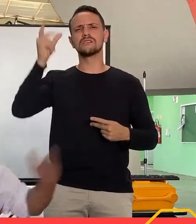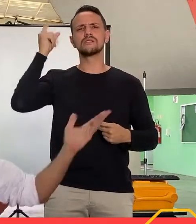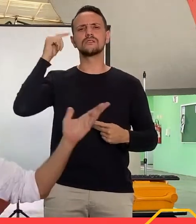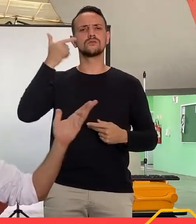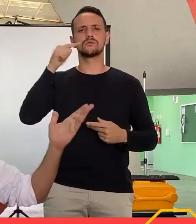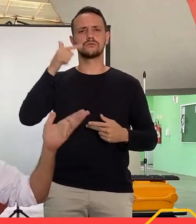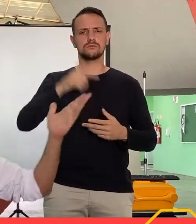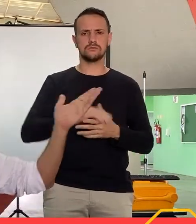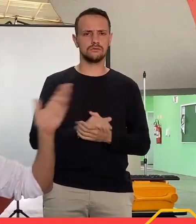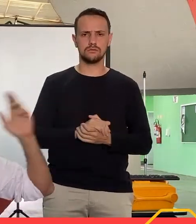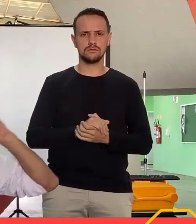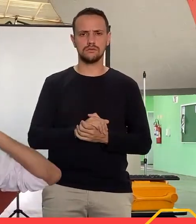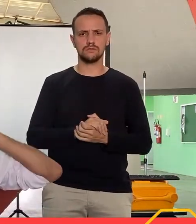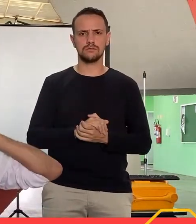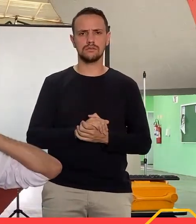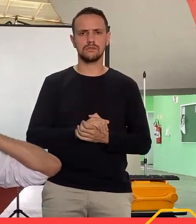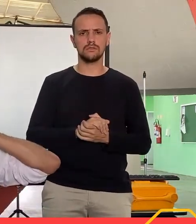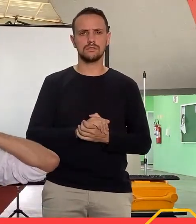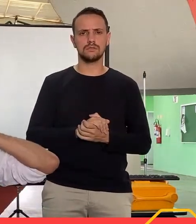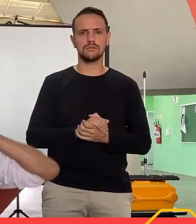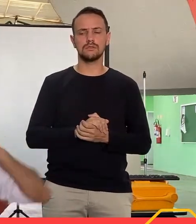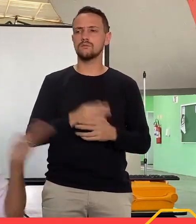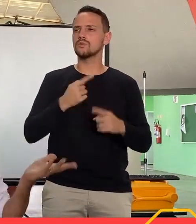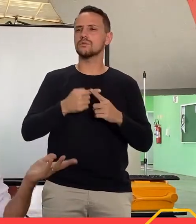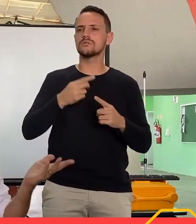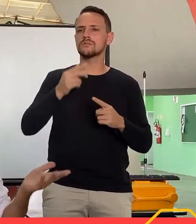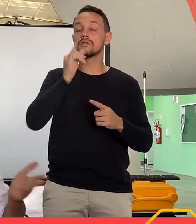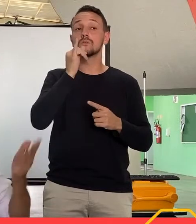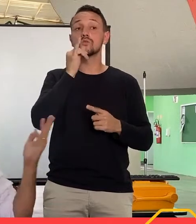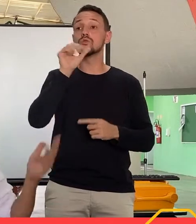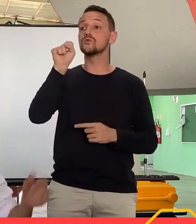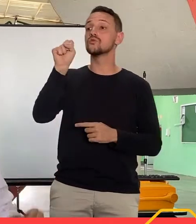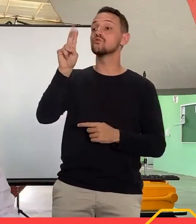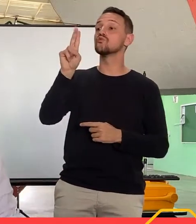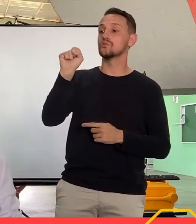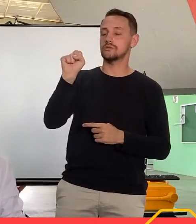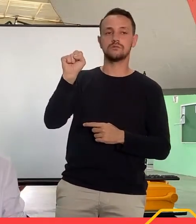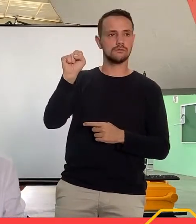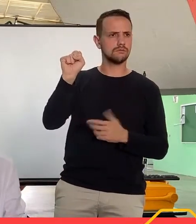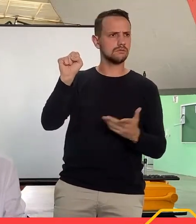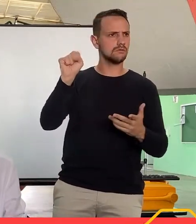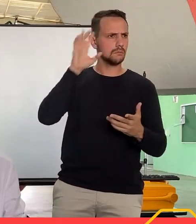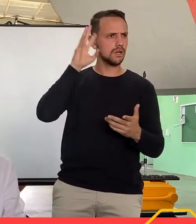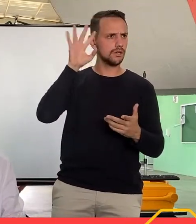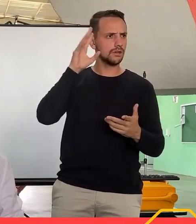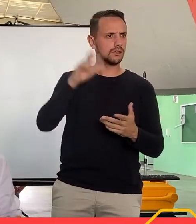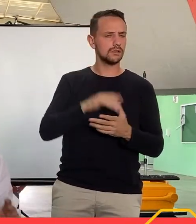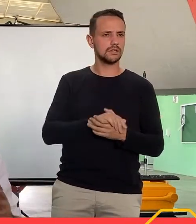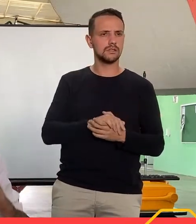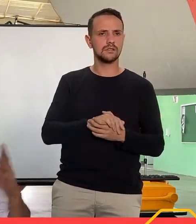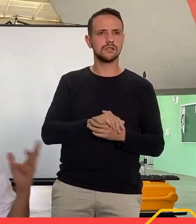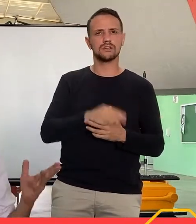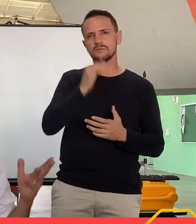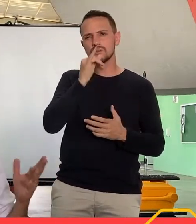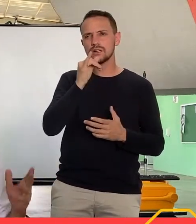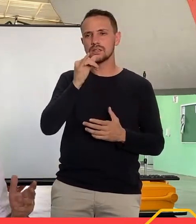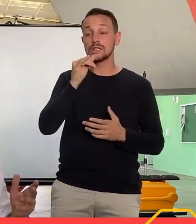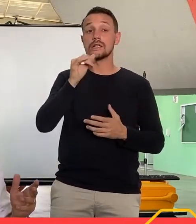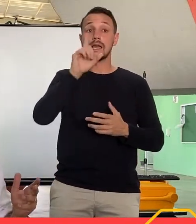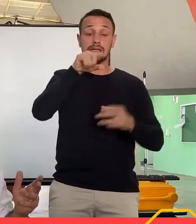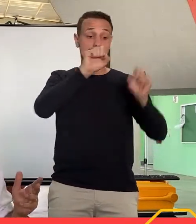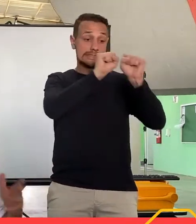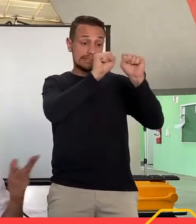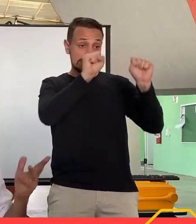existia até outro dia. O SUS, imagina você, o SUS, um